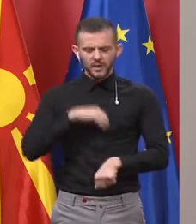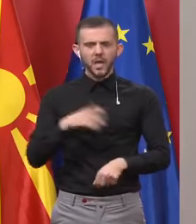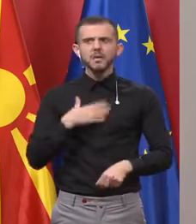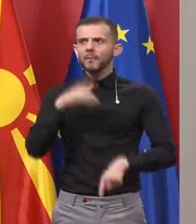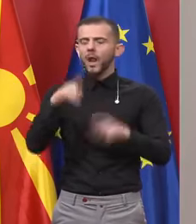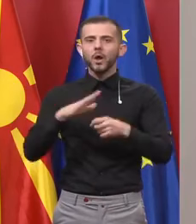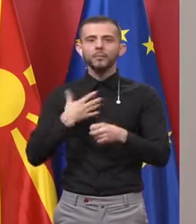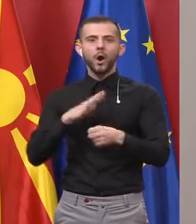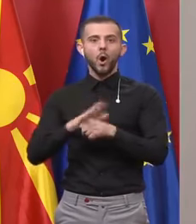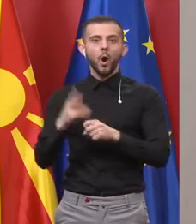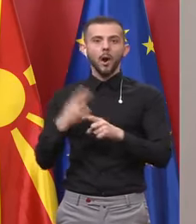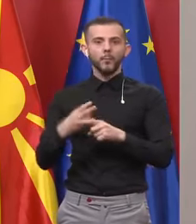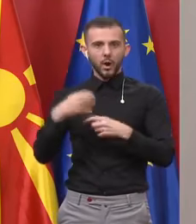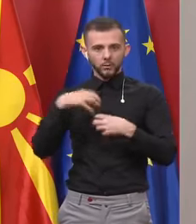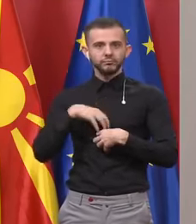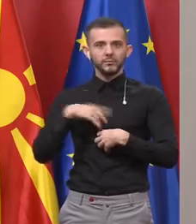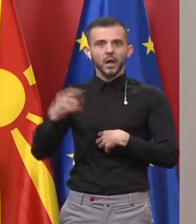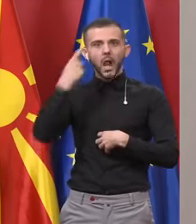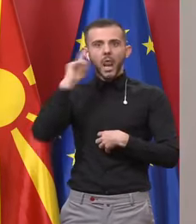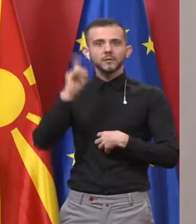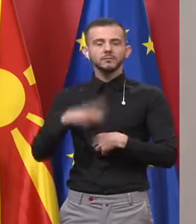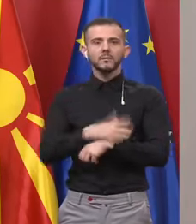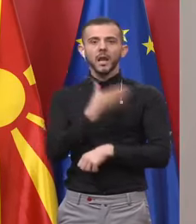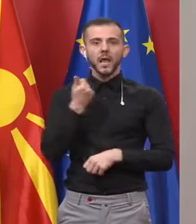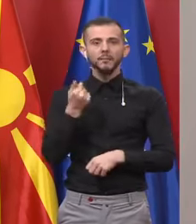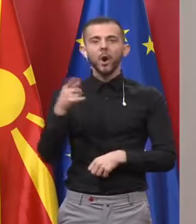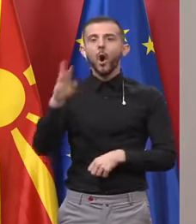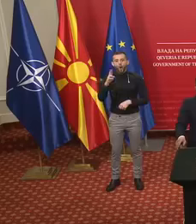дали вопшто некогаш ќе развијат симптоми на болеста?